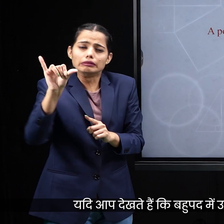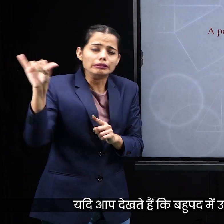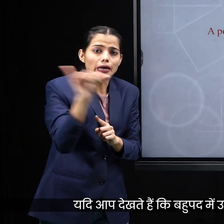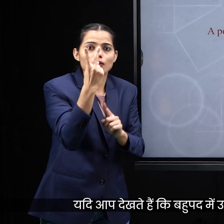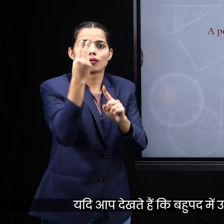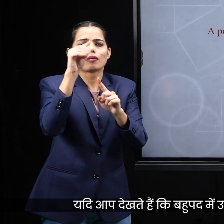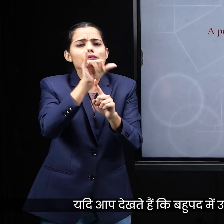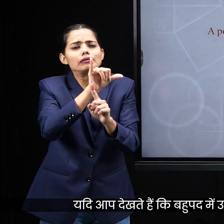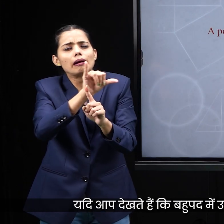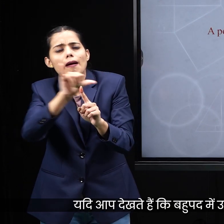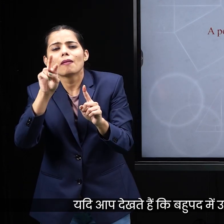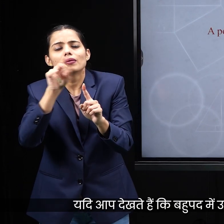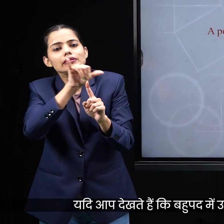नाम का अर्थवर्ग है।